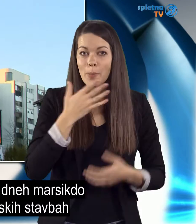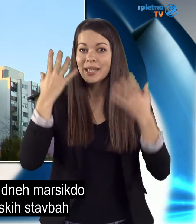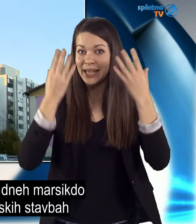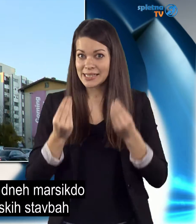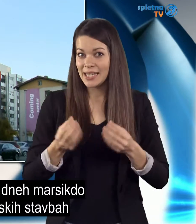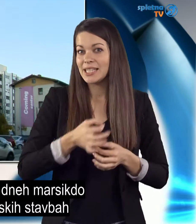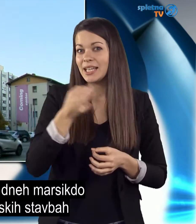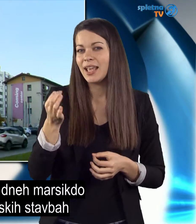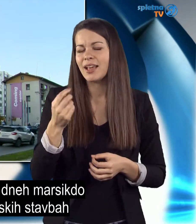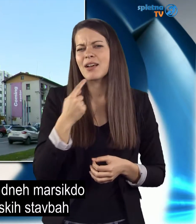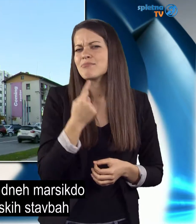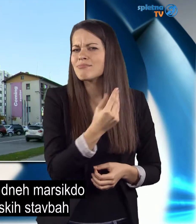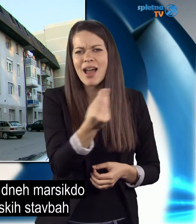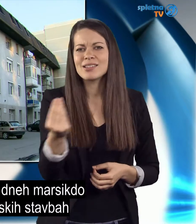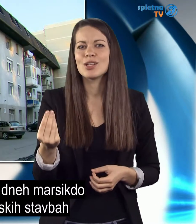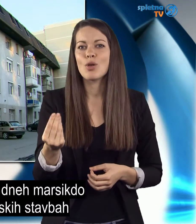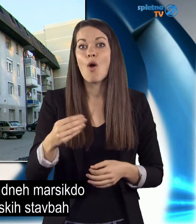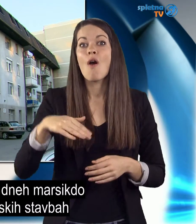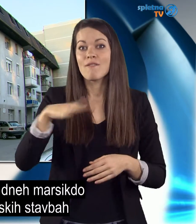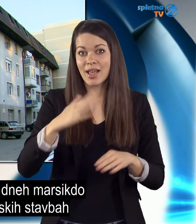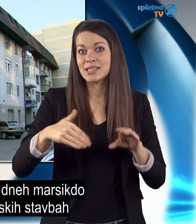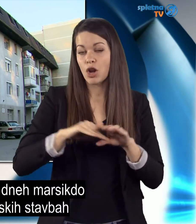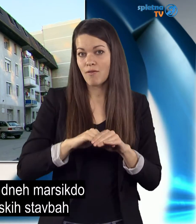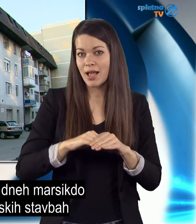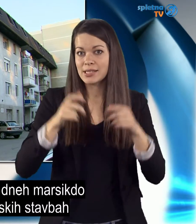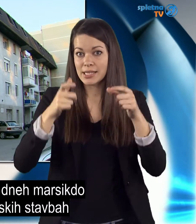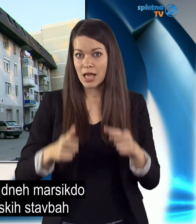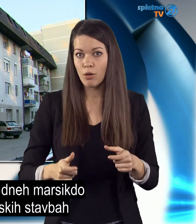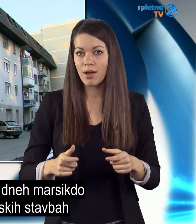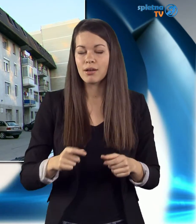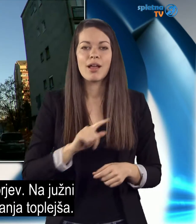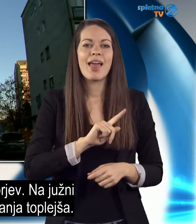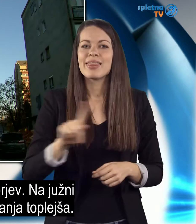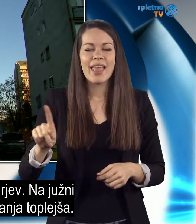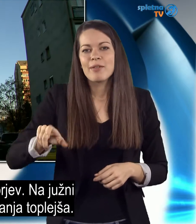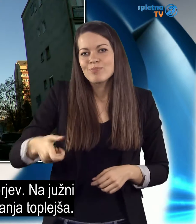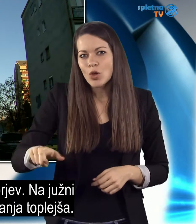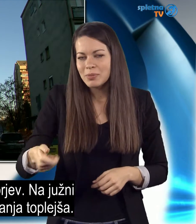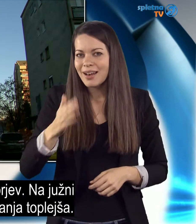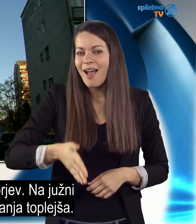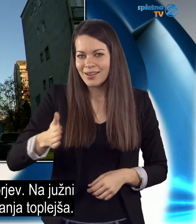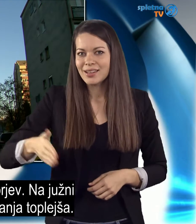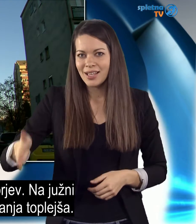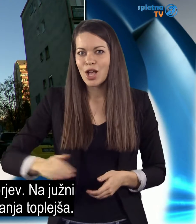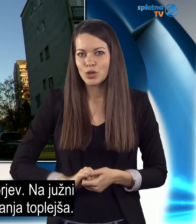V toplih jesenskih dneh marsikdo v večstanovanjskih stavbah ne odpira radiatorjev.